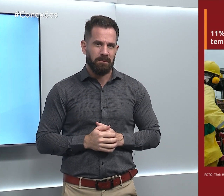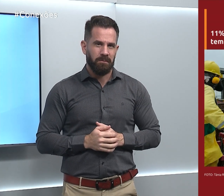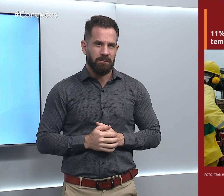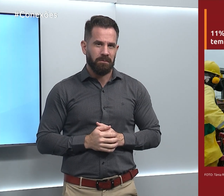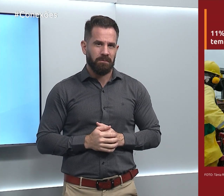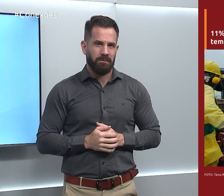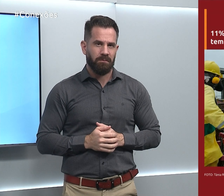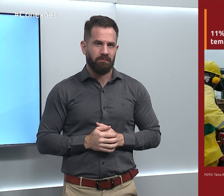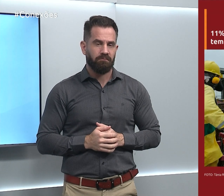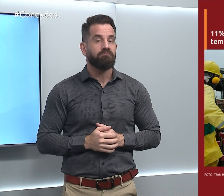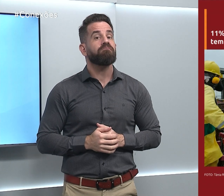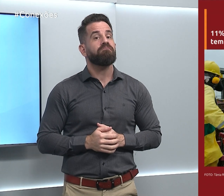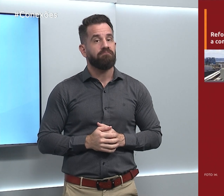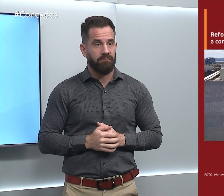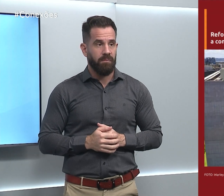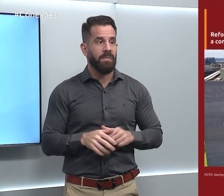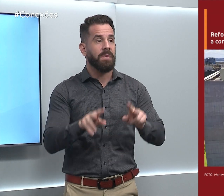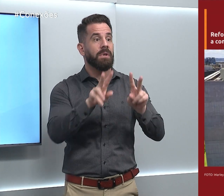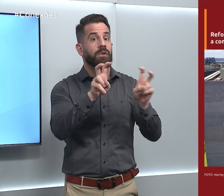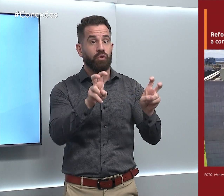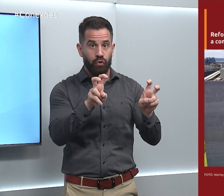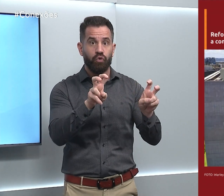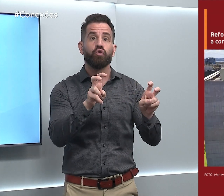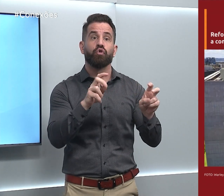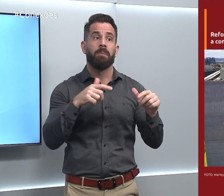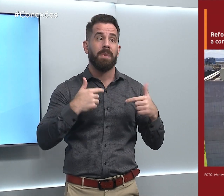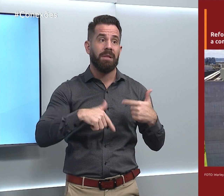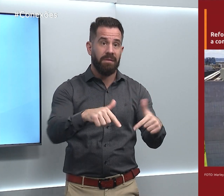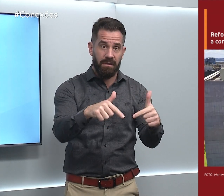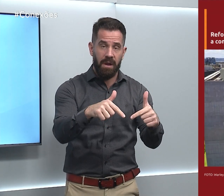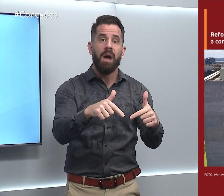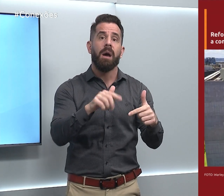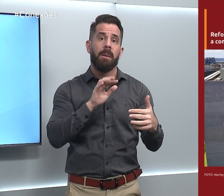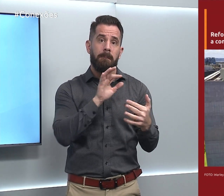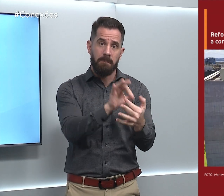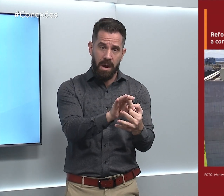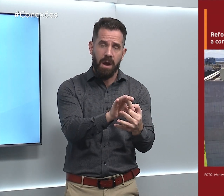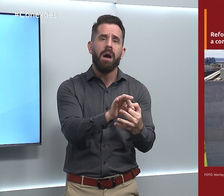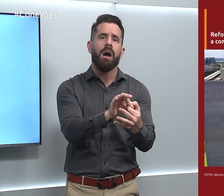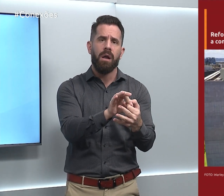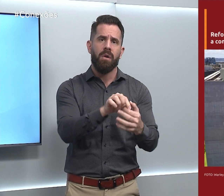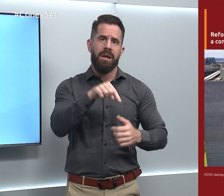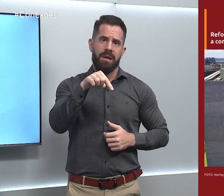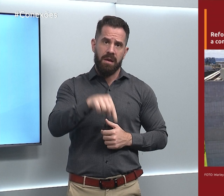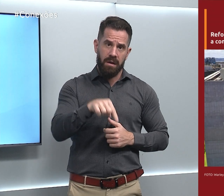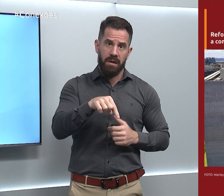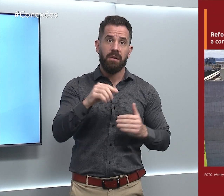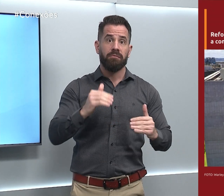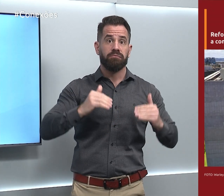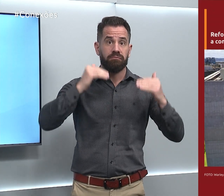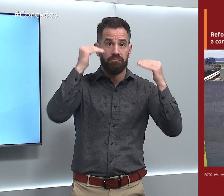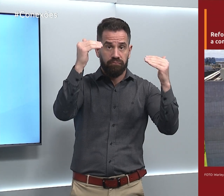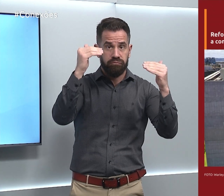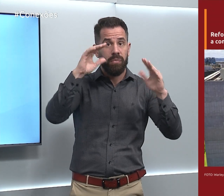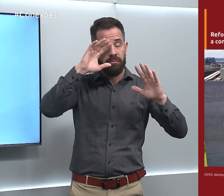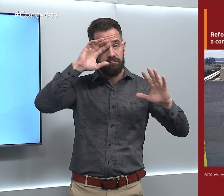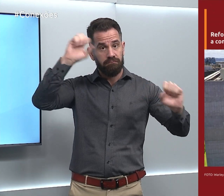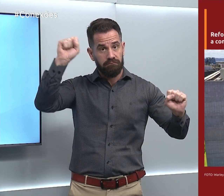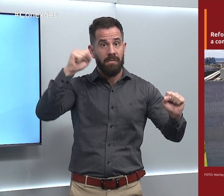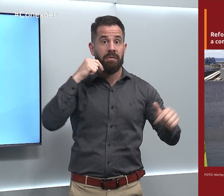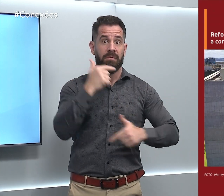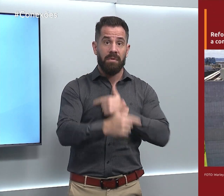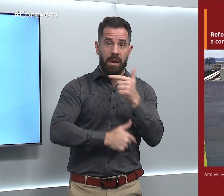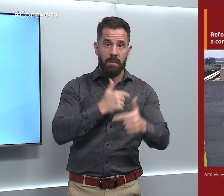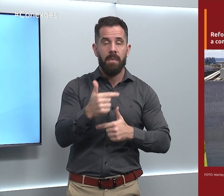E ainda sobre o mercado de trabalho, o Tribunal Superior do Trabalho no Brasil decidiu, nesta segunda-feira, que a